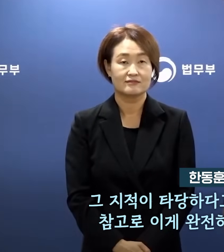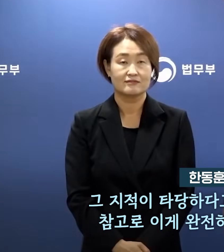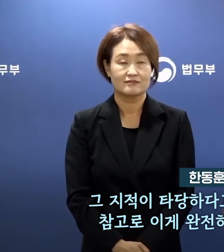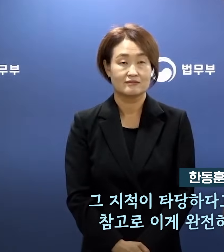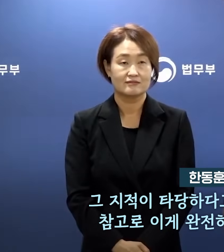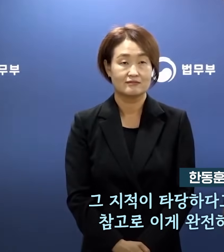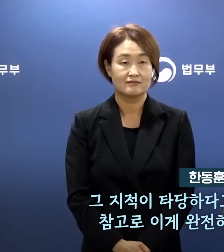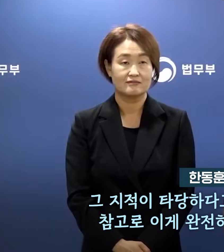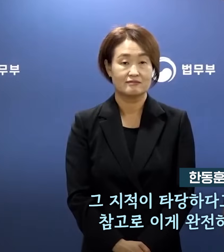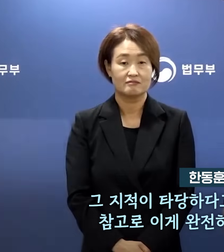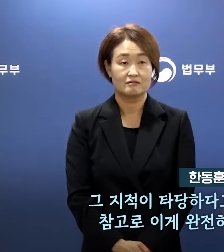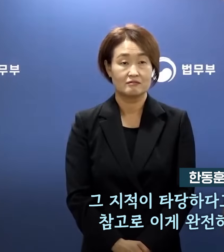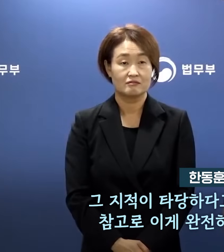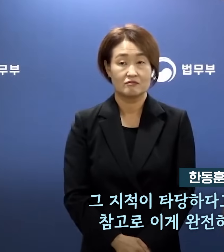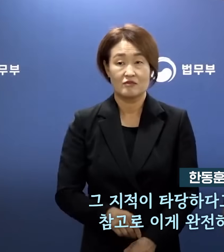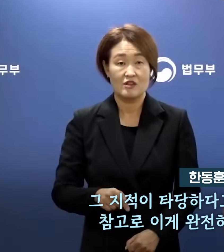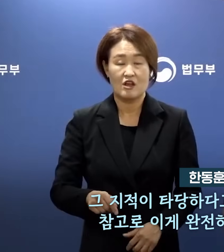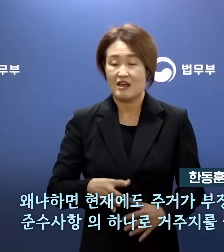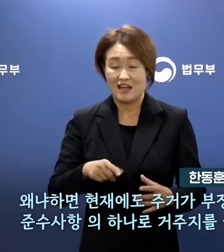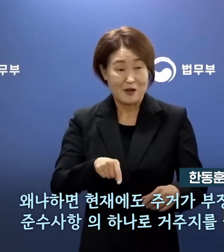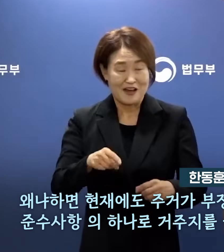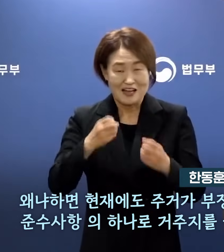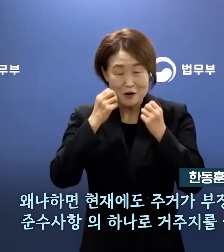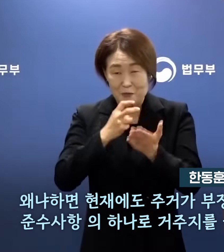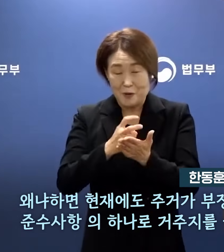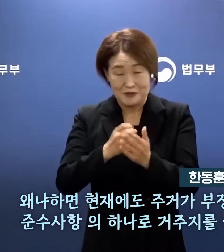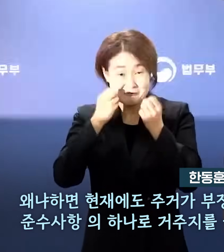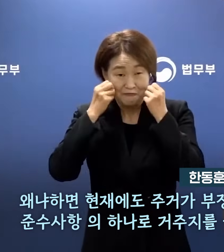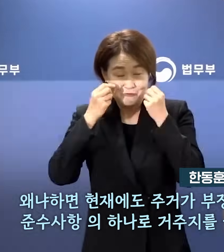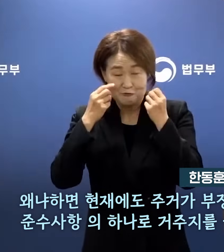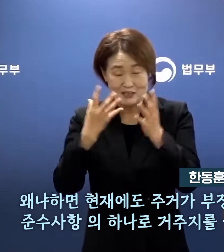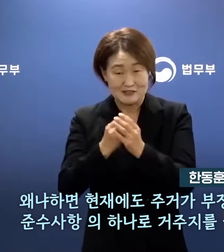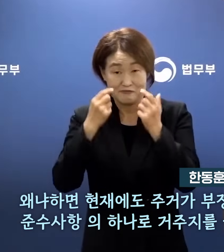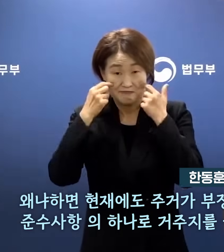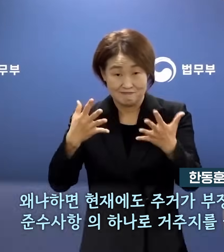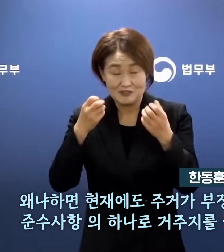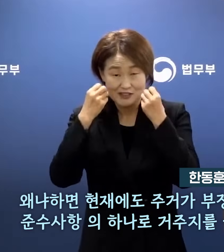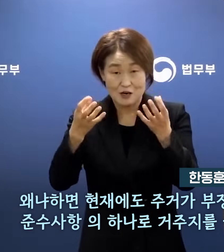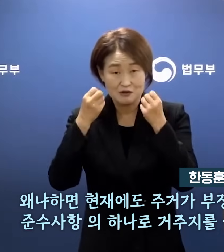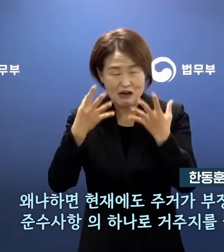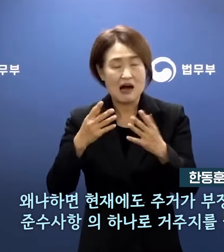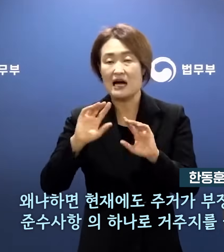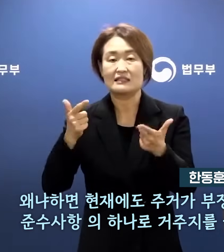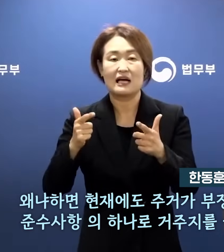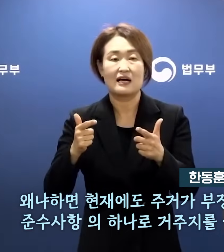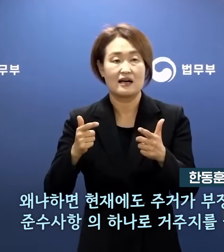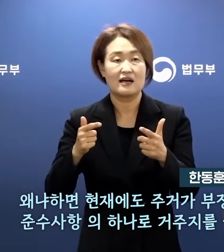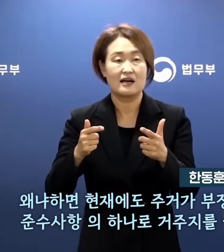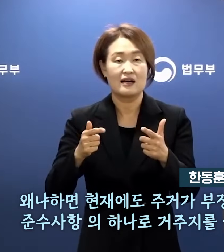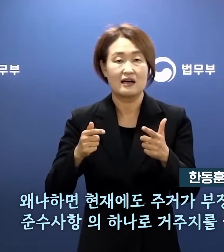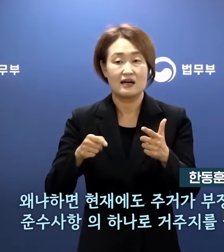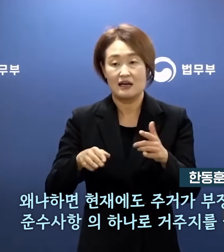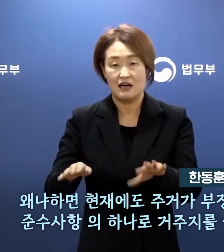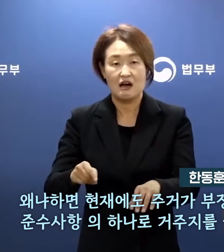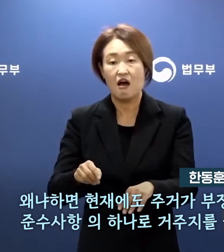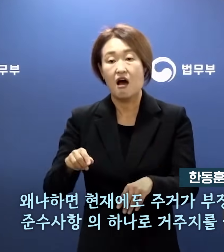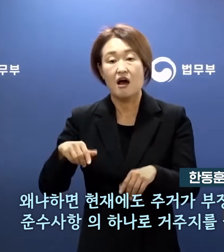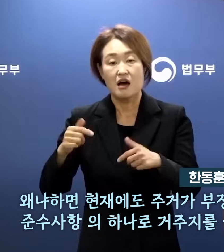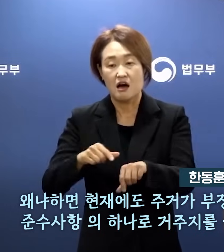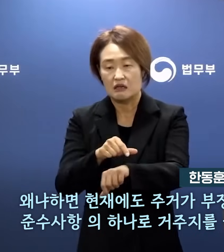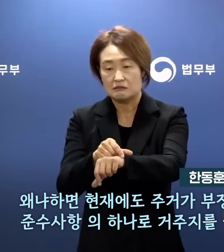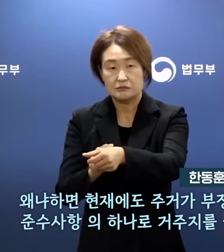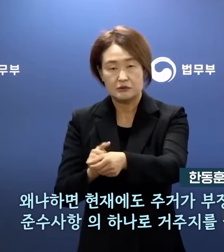참고로 이게 완전히 새로운 것은 아닙니다. 왜냐하면 현재에도 주거가 부정한 전자감독의 대상자에